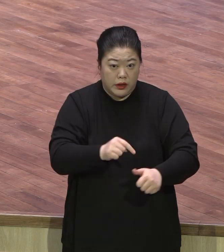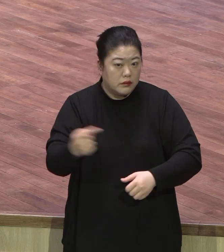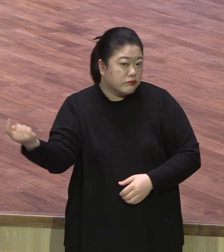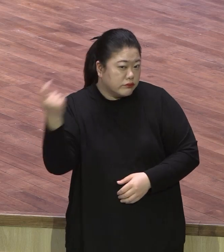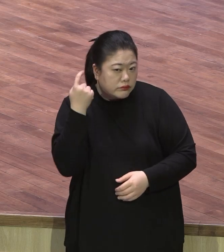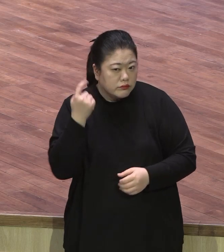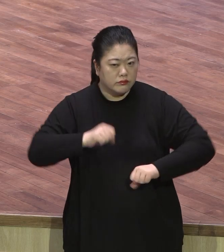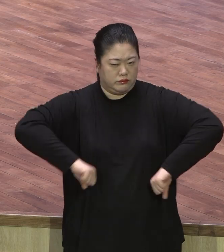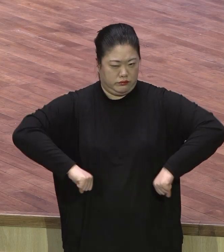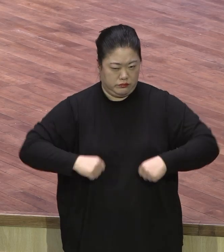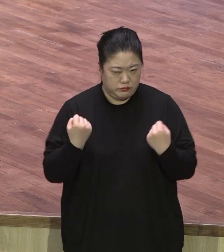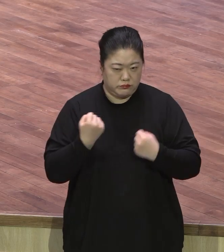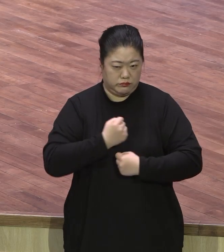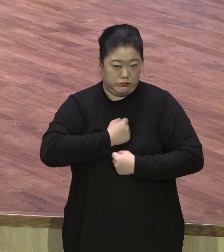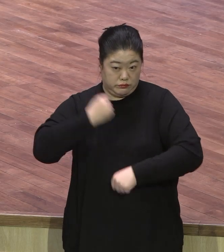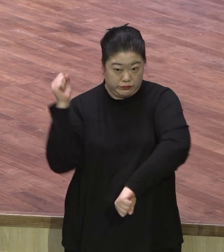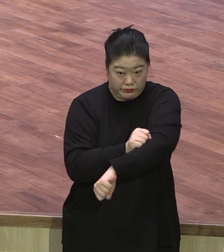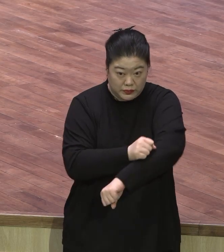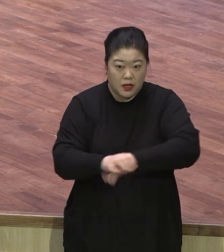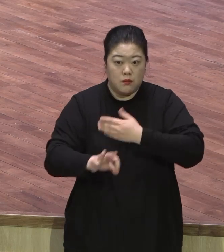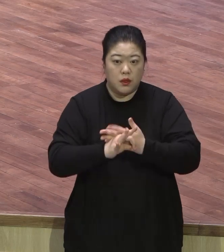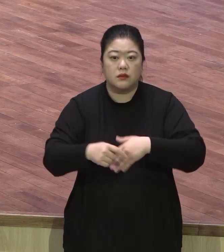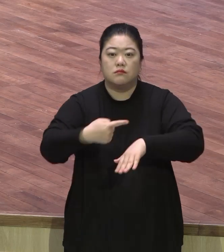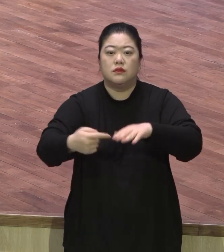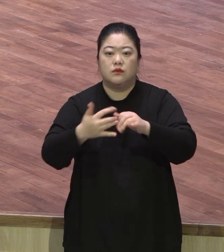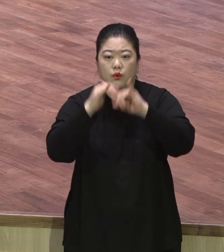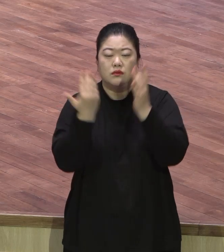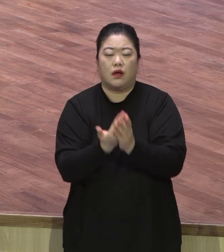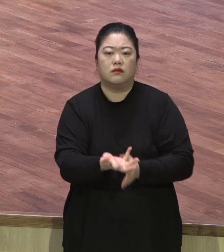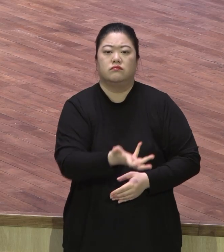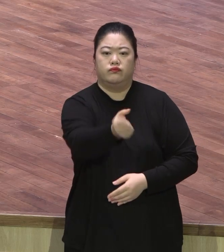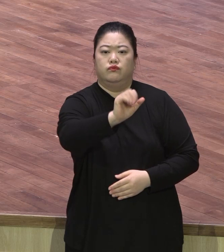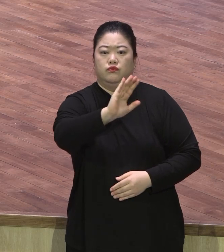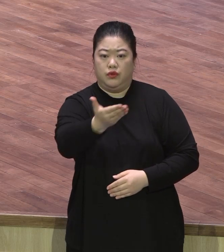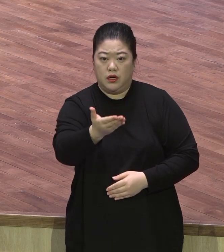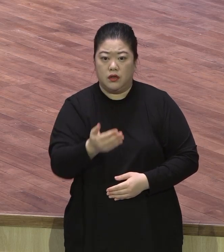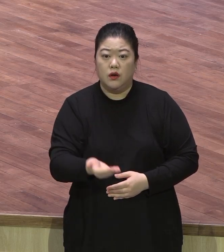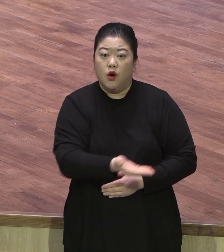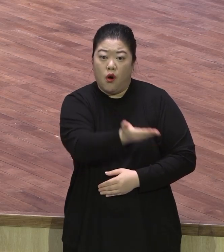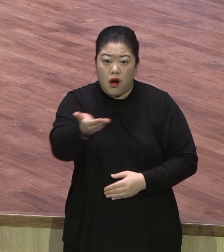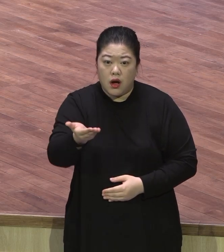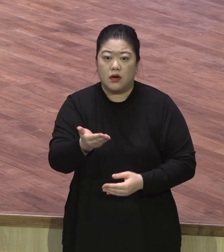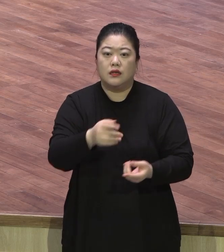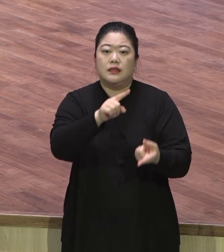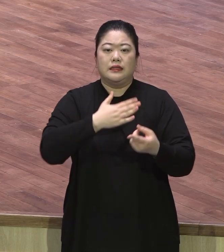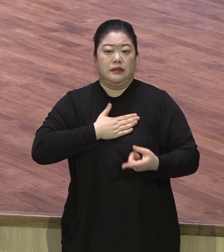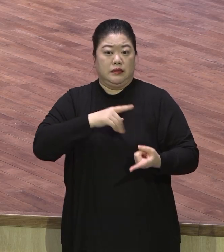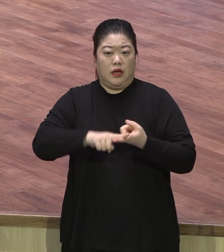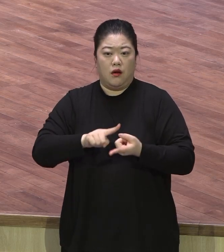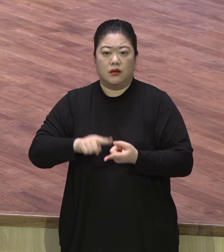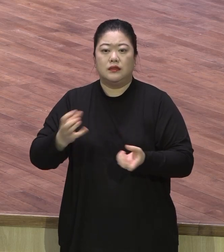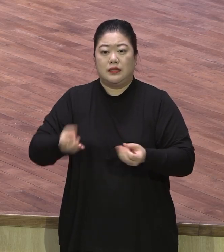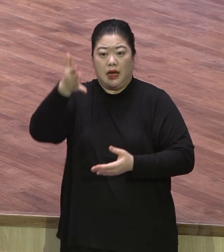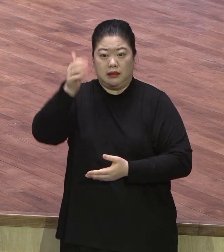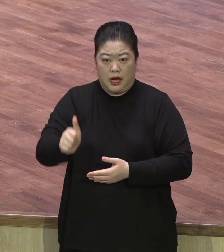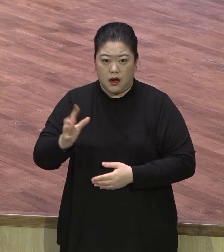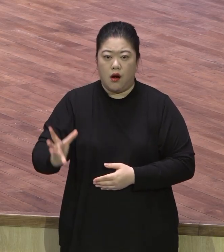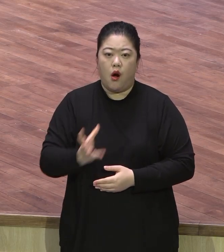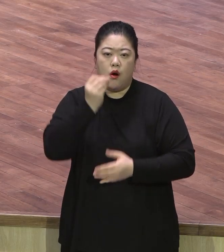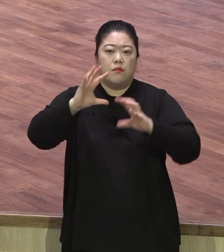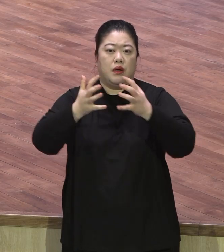지키면 너희는 내 모든 민족 쪽에서 내 소유가 되겠고 너희가 내게 대하여 절상 나라가 되며 거룩한 백성이 되리라.